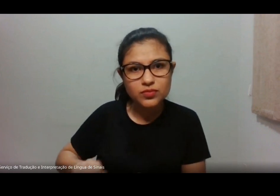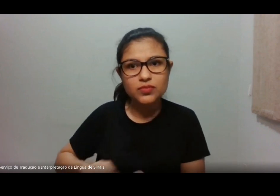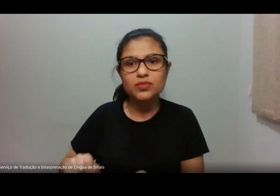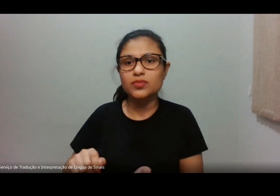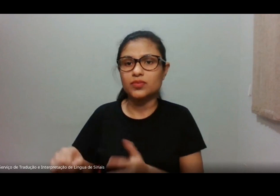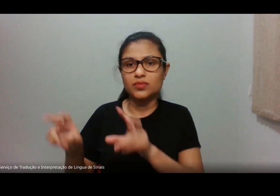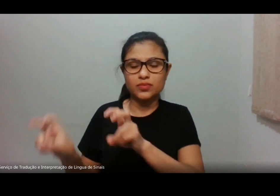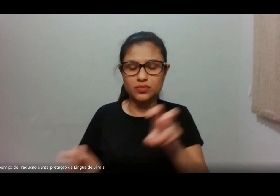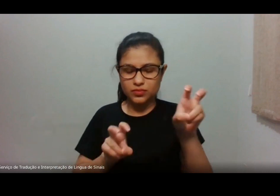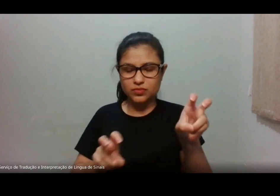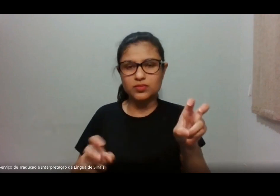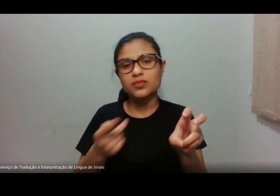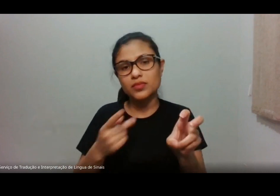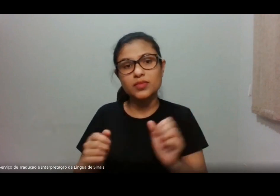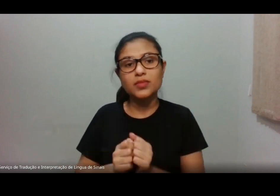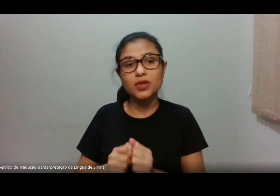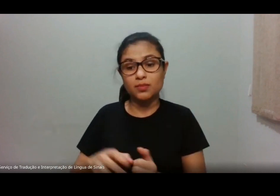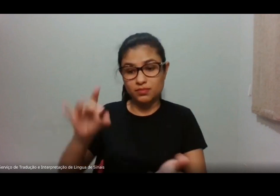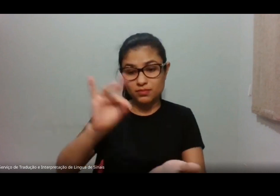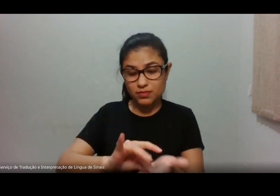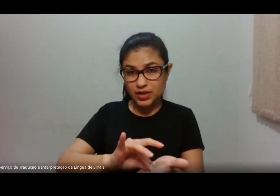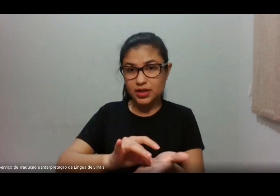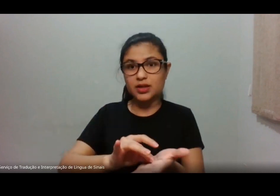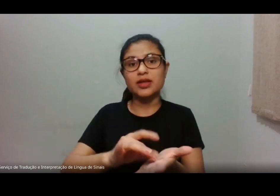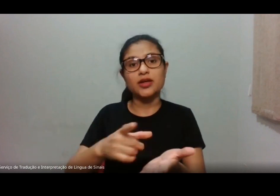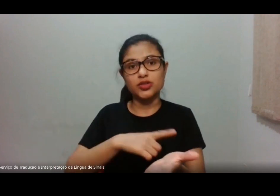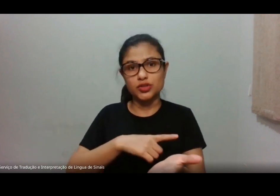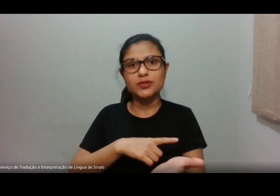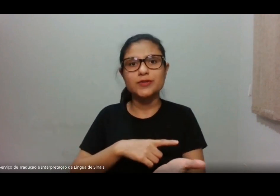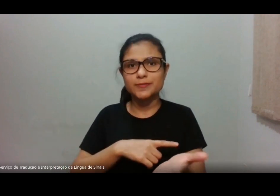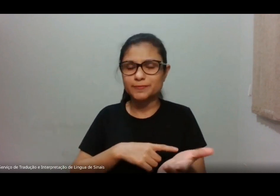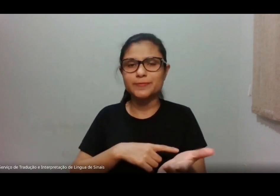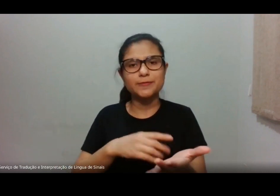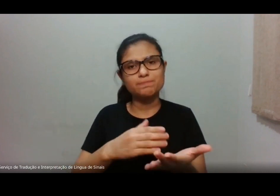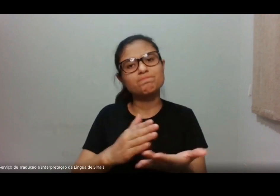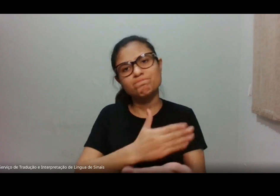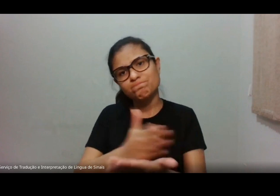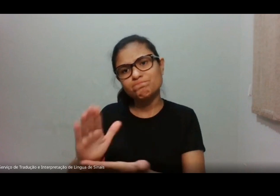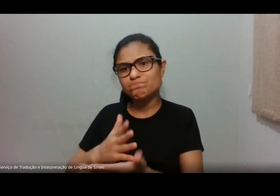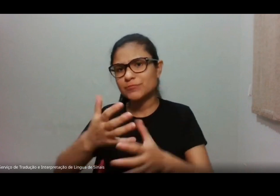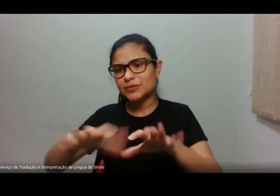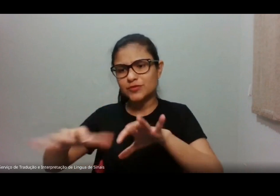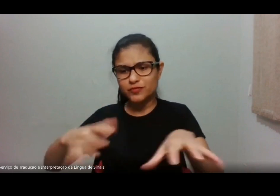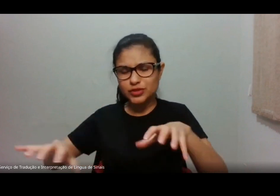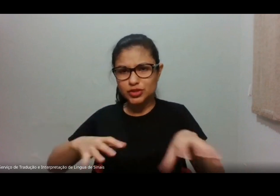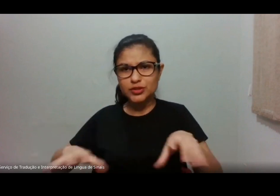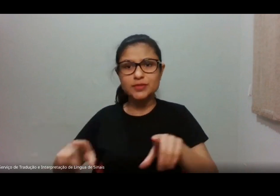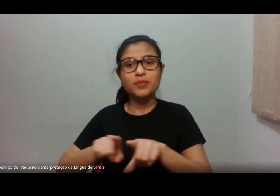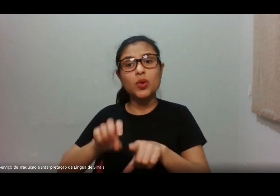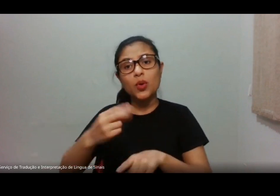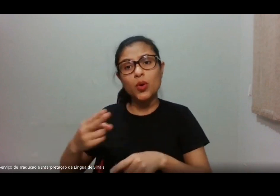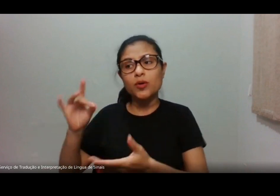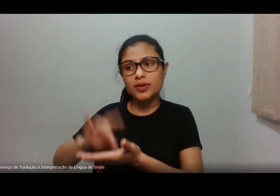Busca que se realiza entre o imaginário de uma realidade fragmentada e o particular de uma